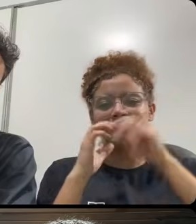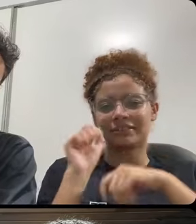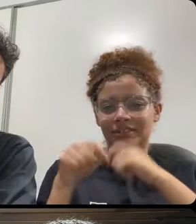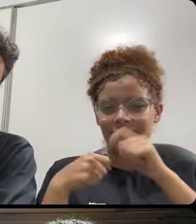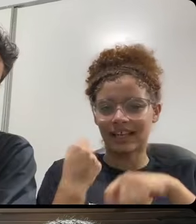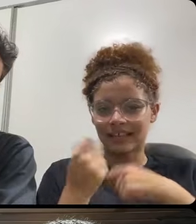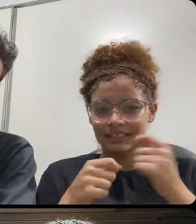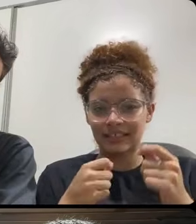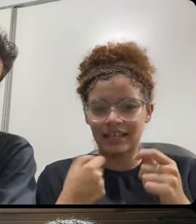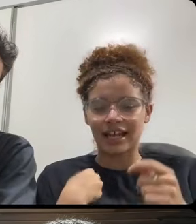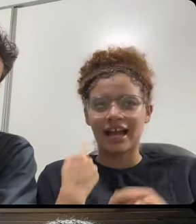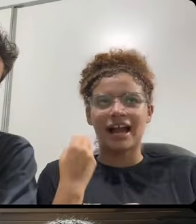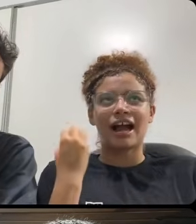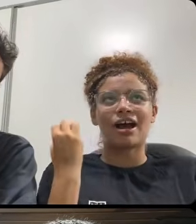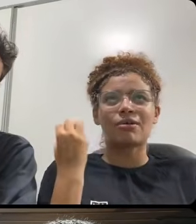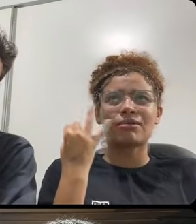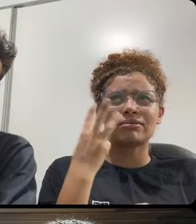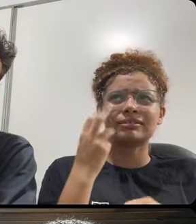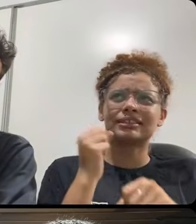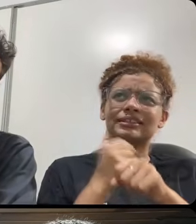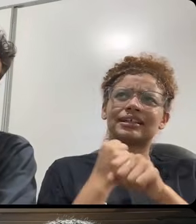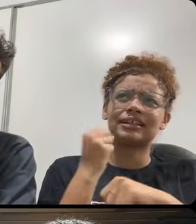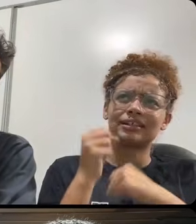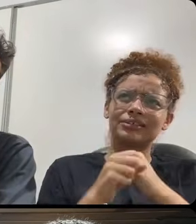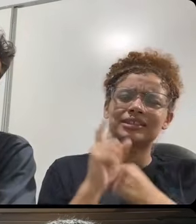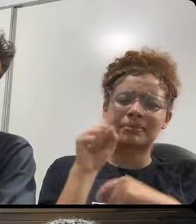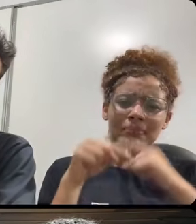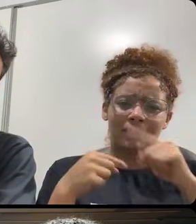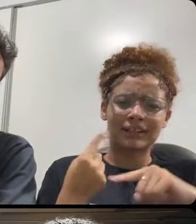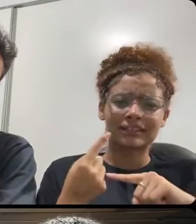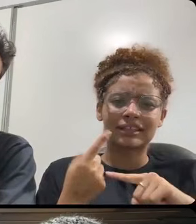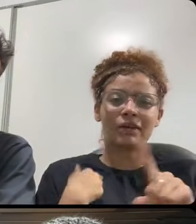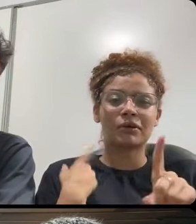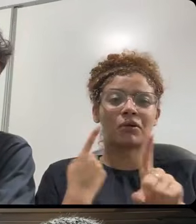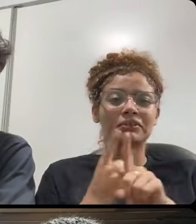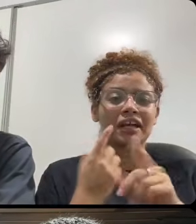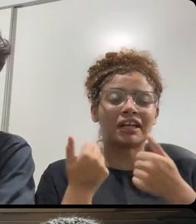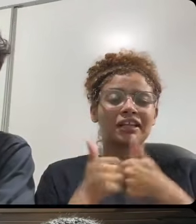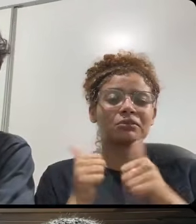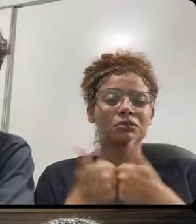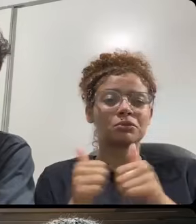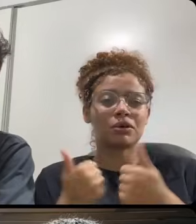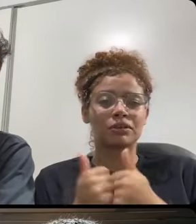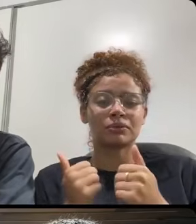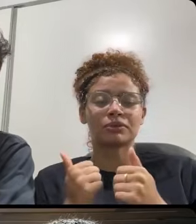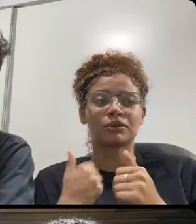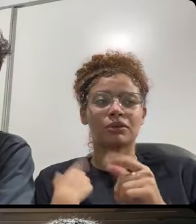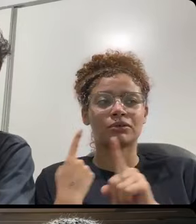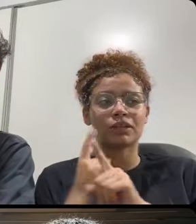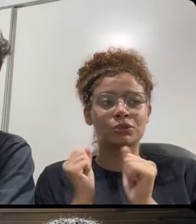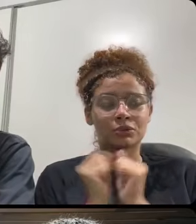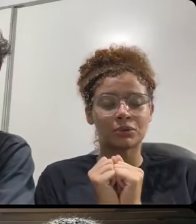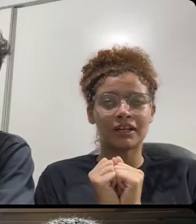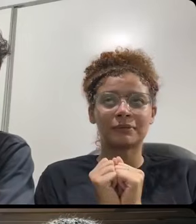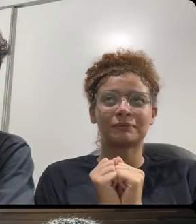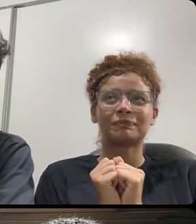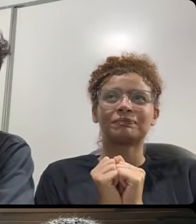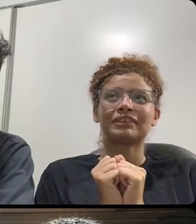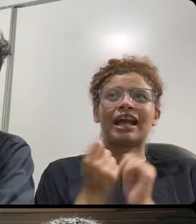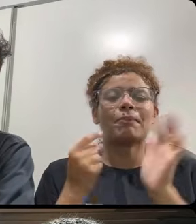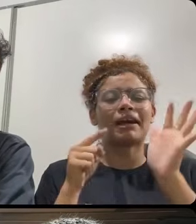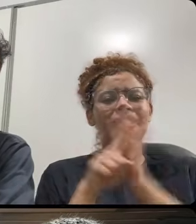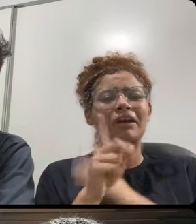que eu aprendesse os sinais. Alguns anos depois, eu encontrei ele dentro de um ônibus. Eu encontrei junto com